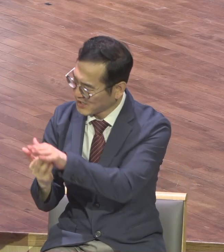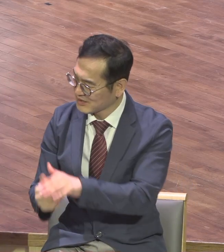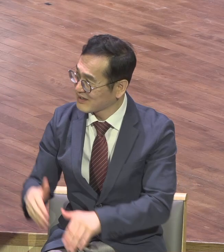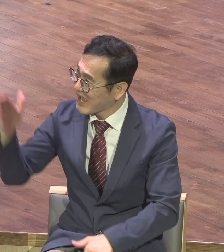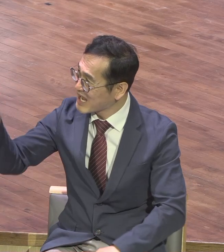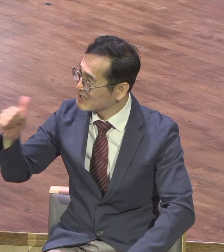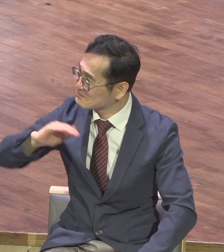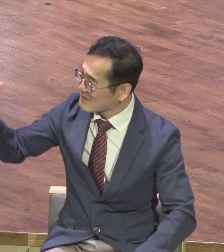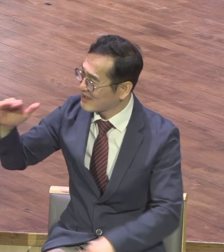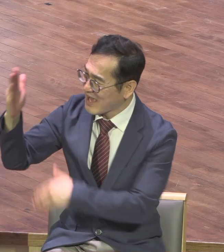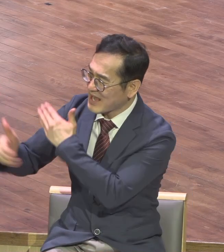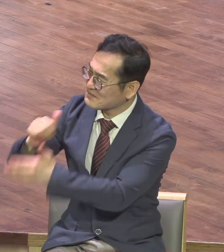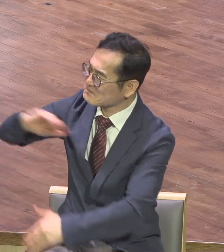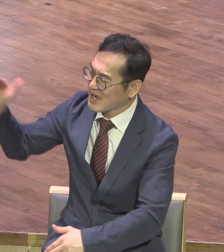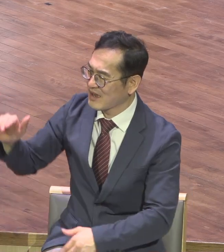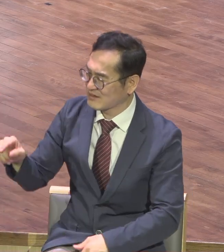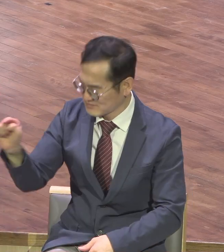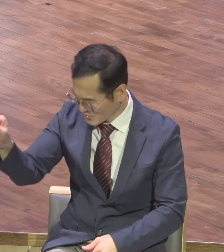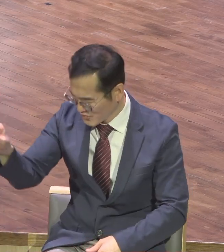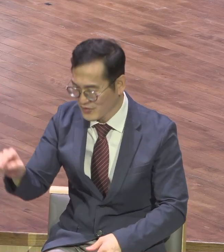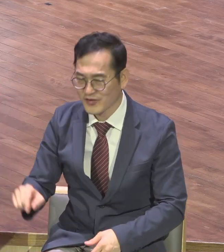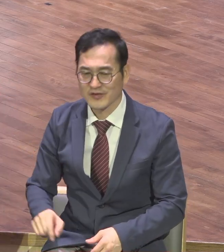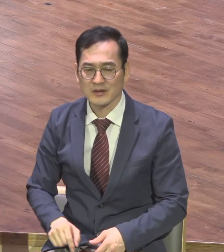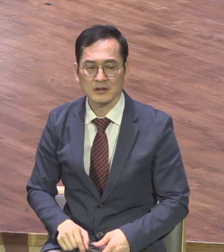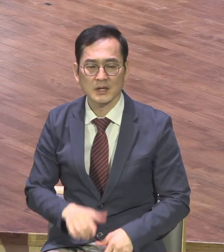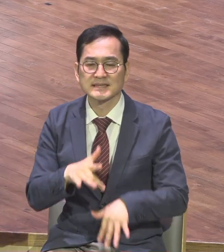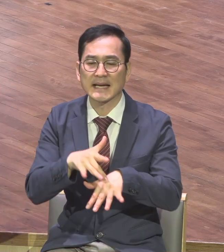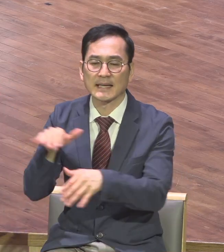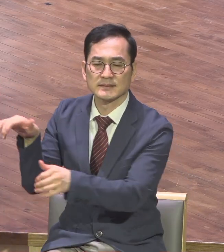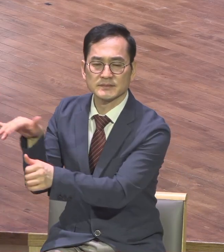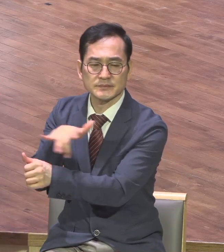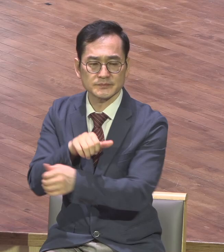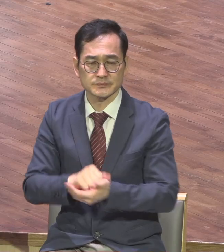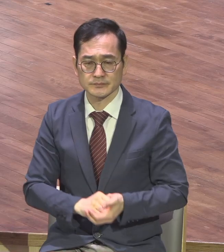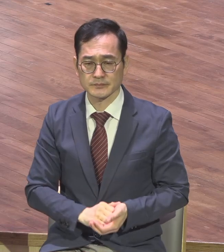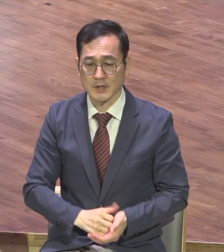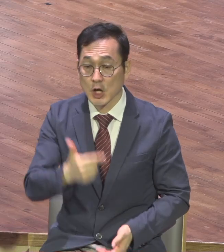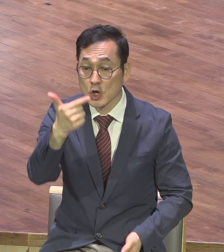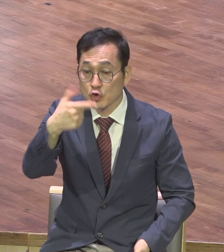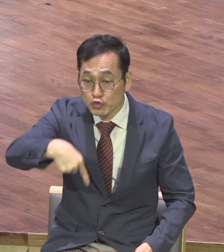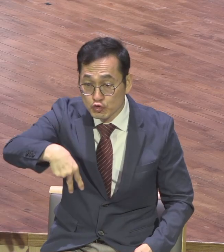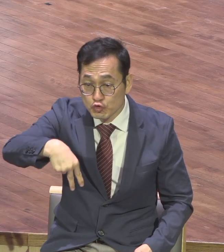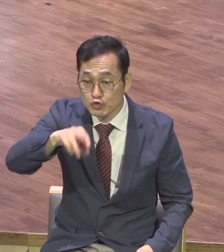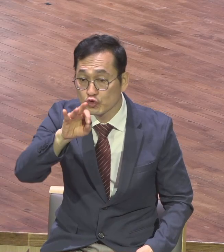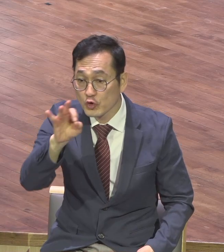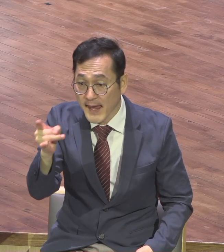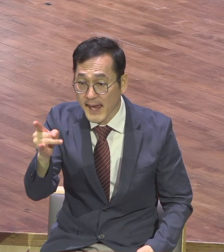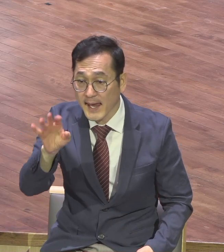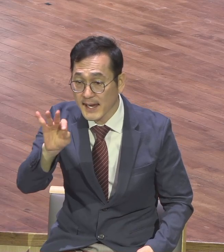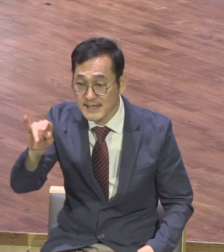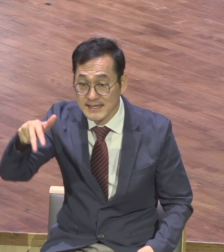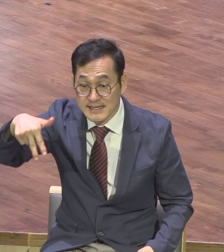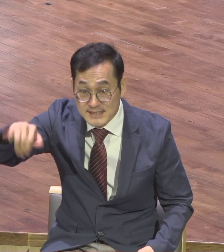지금도 뉴에이지는 그 소리하고 있습니다. 얼마나 기분 좋은 소리입니까? 너가 최고야. 너가 중요해.